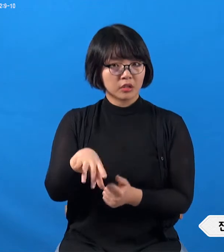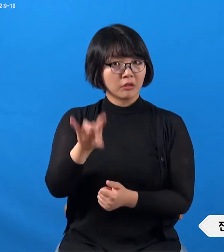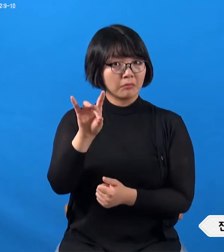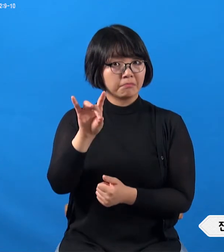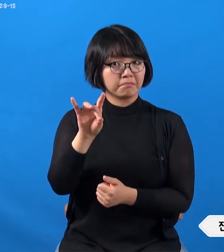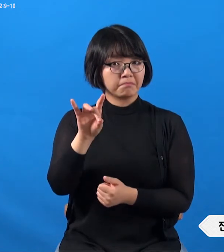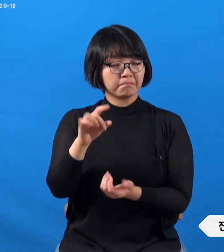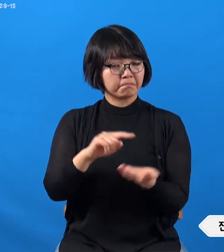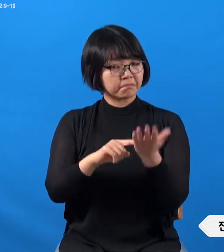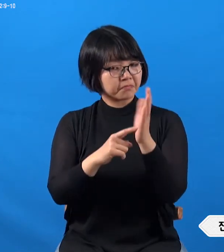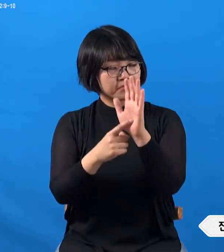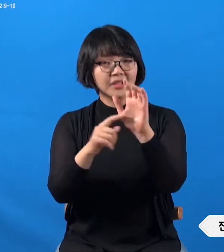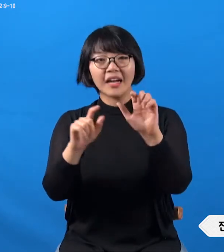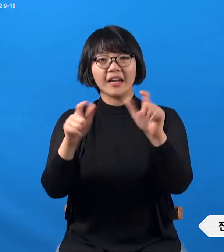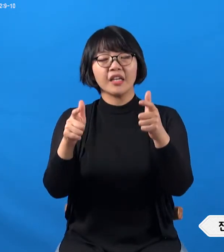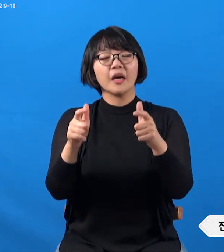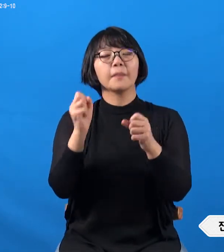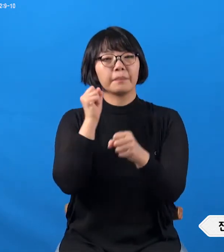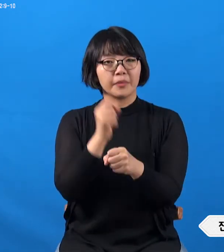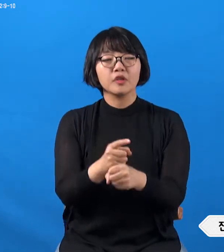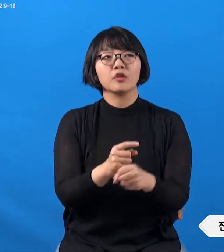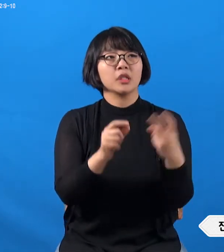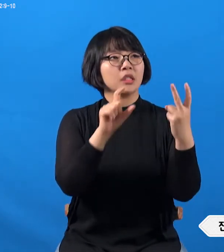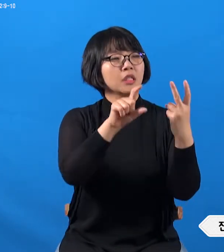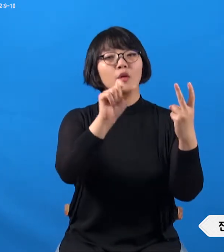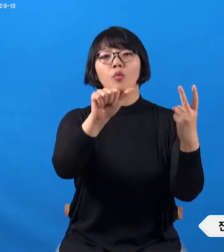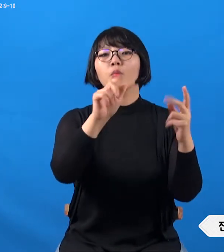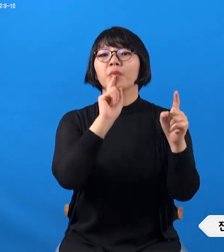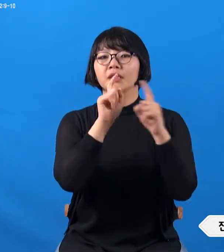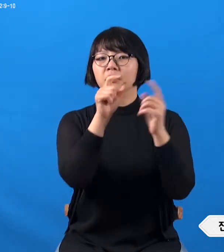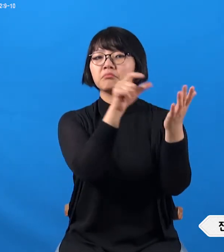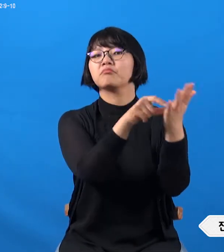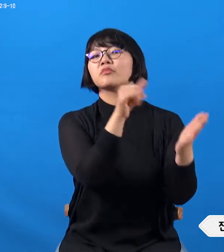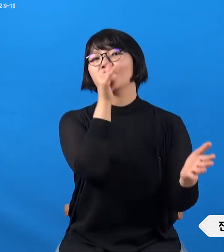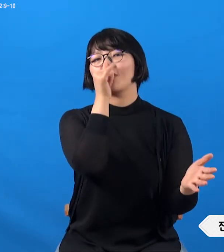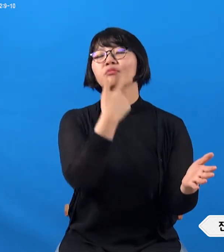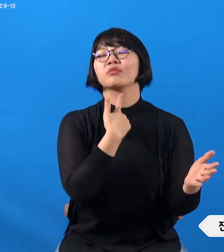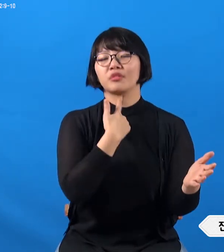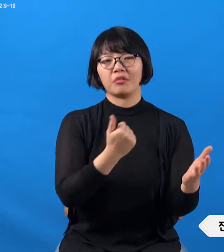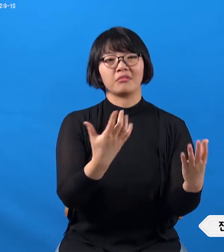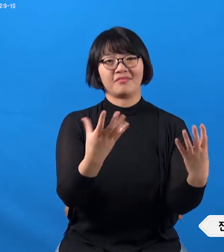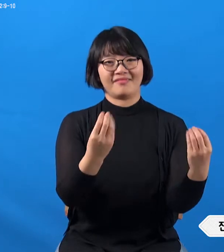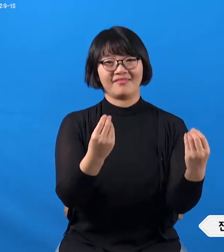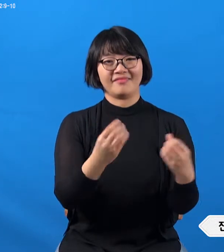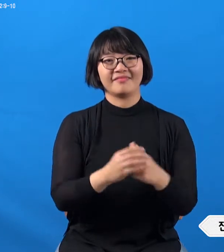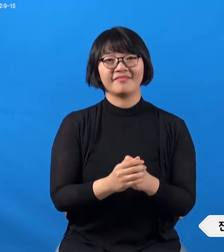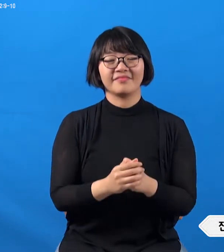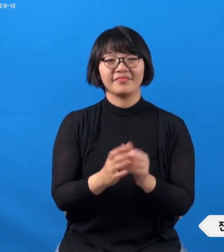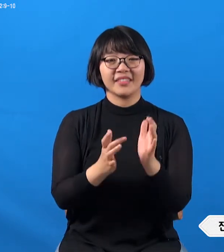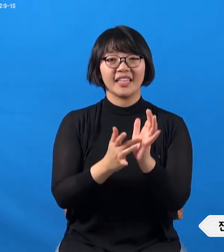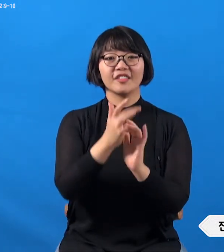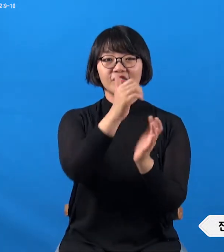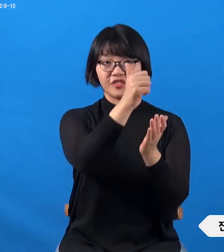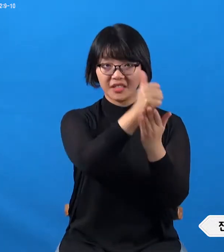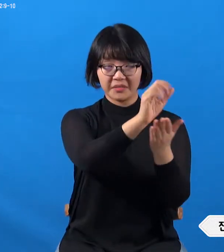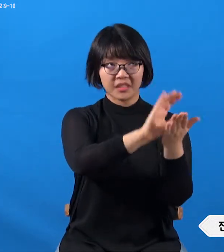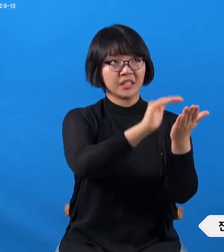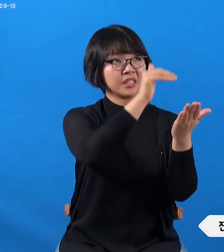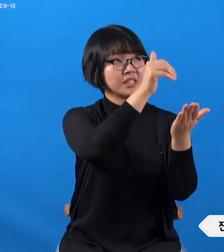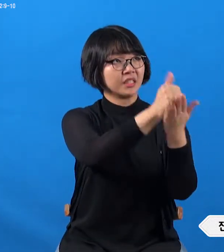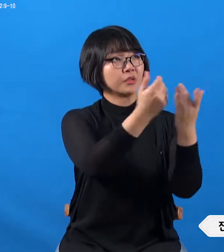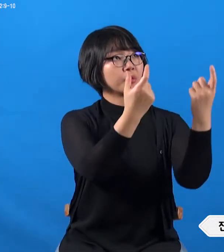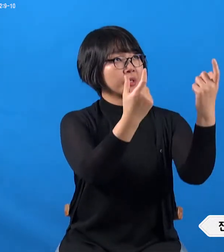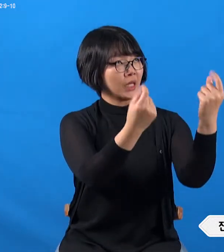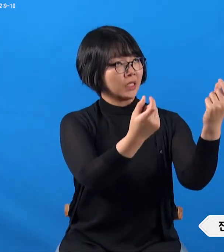여기서 등장하지 않습니다. 아니, 2장 5절에 보면 예수 그리스도께서 산돌이 되십니다. 우리도